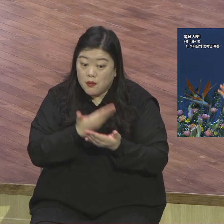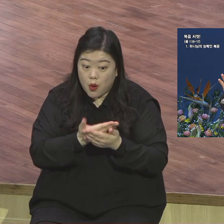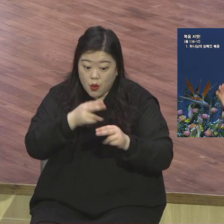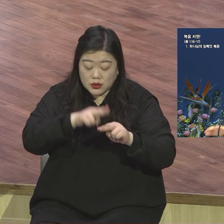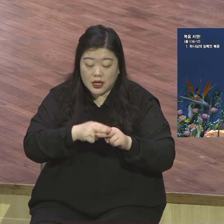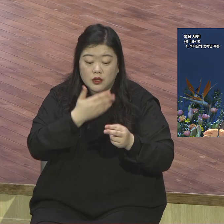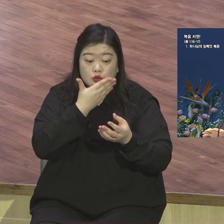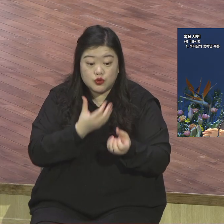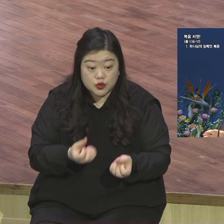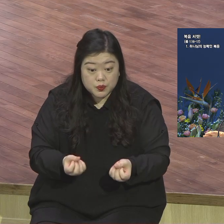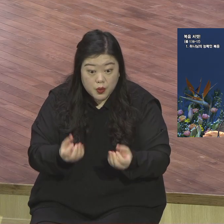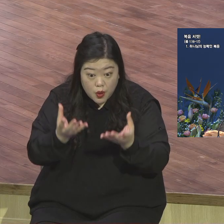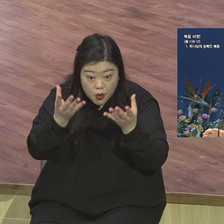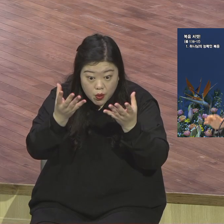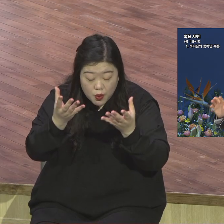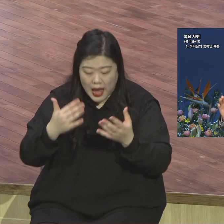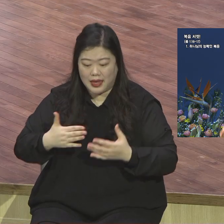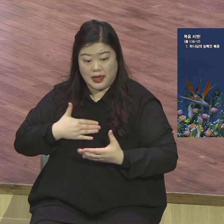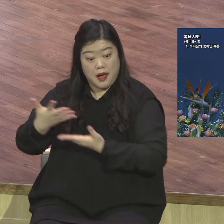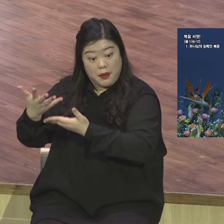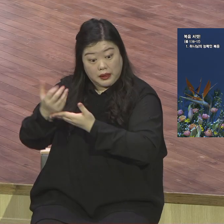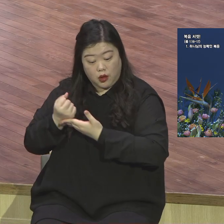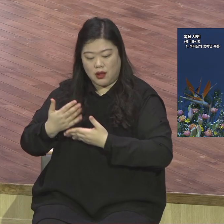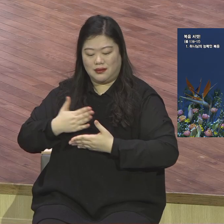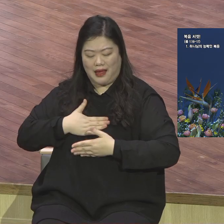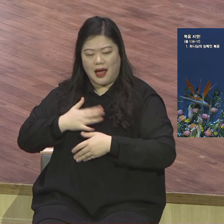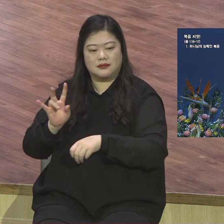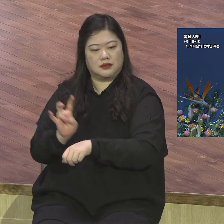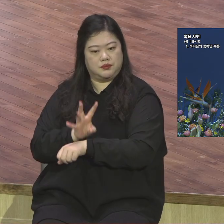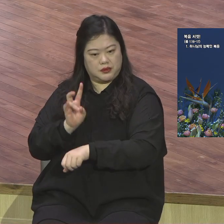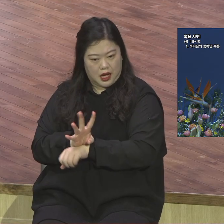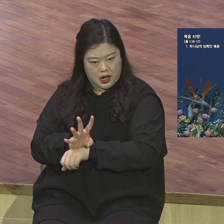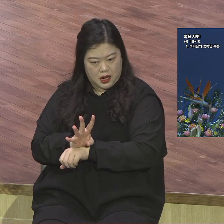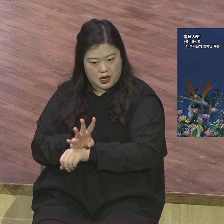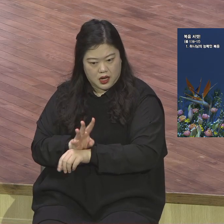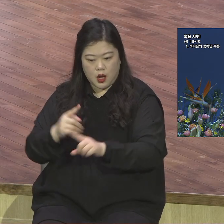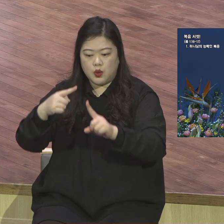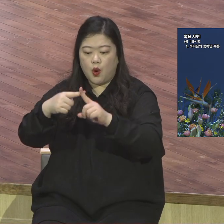축복이 교회에 임하면 교회 24. 내 삶의 현장에 가면 현장 24.